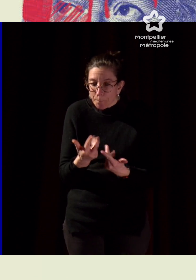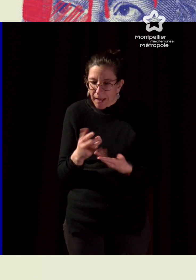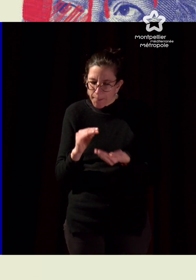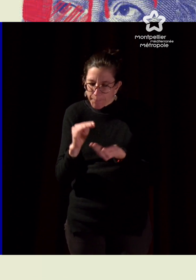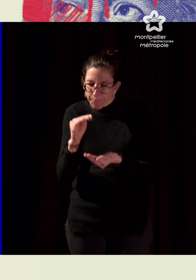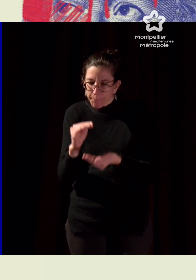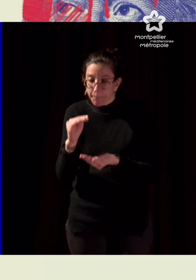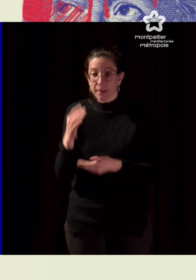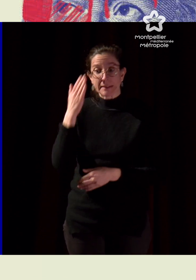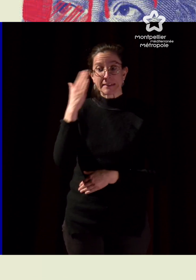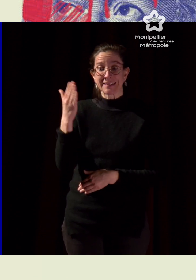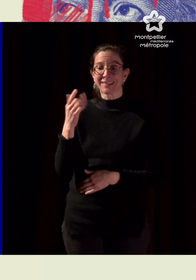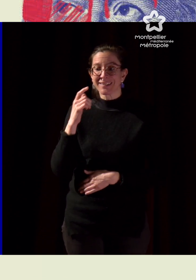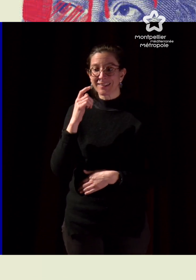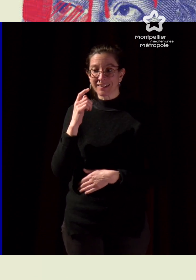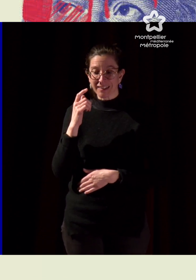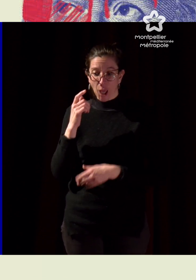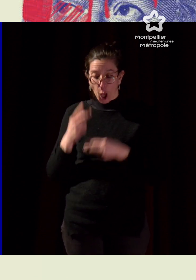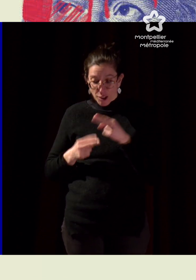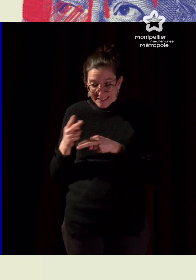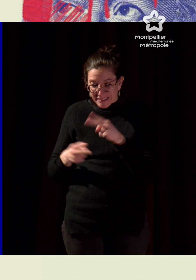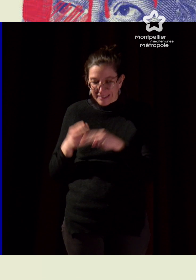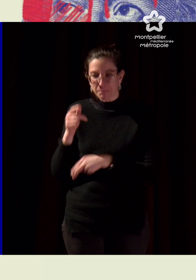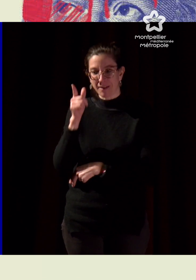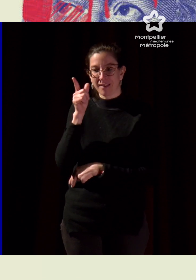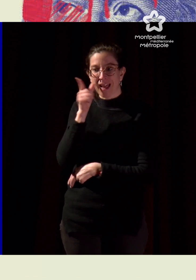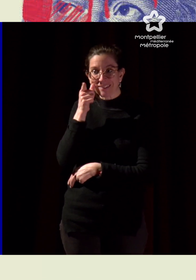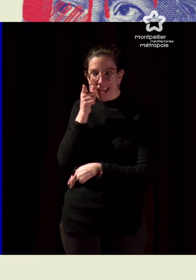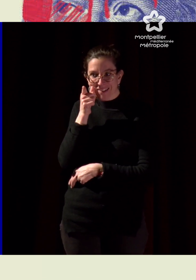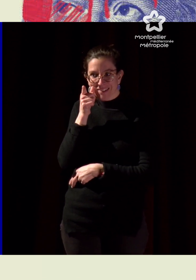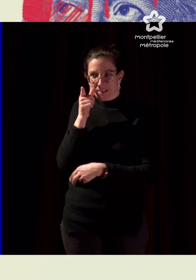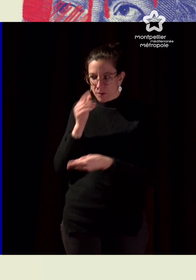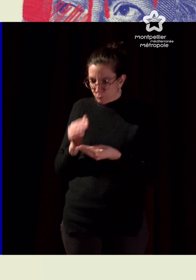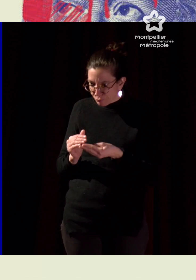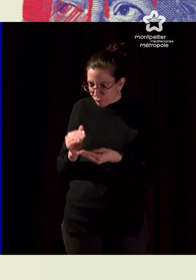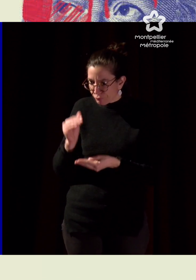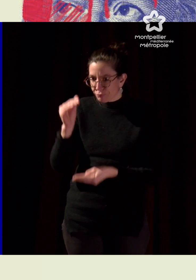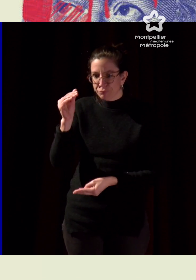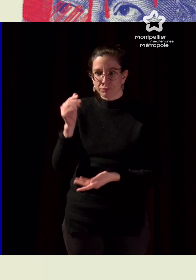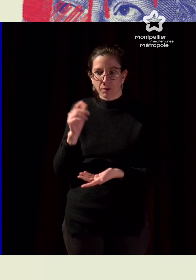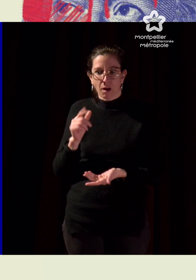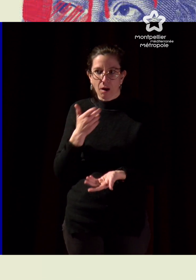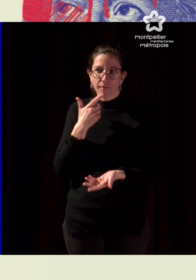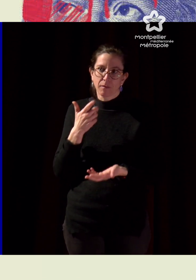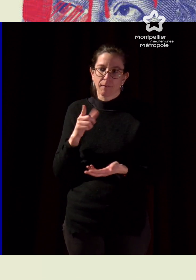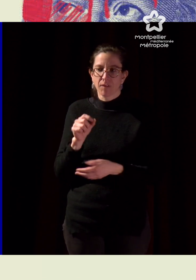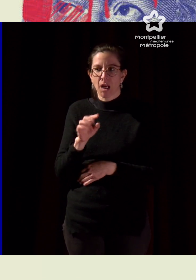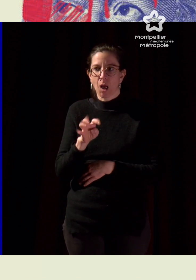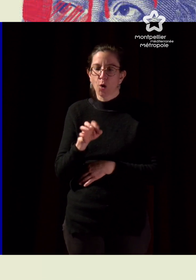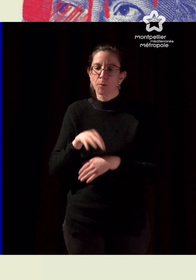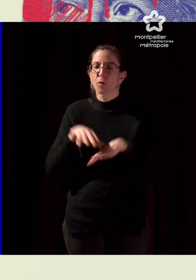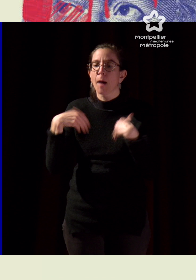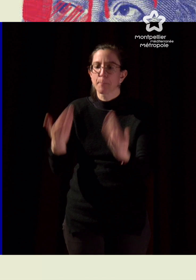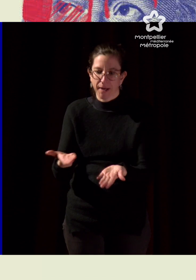votre enzyme, la lactase, elle a transformé le lactose en glucose. Pic de glycémie. Okay, donc à 20 ou 40 minutes